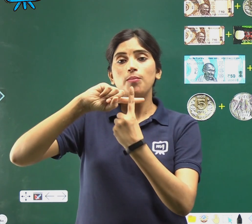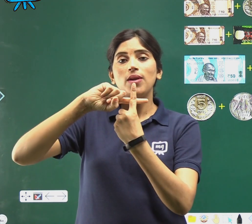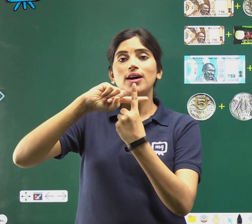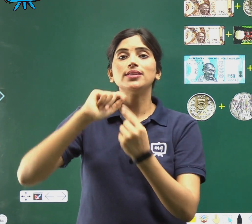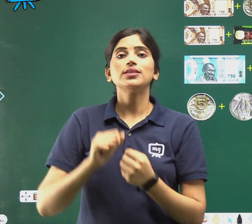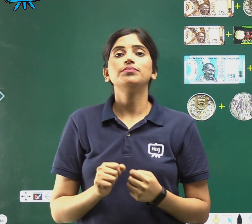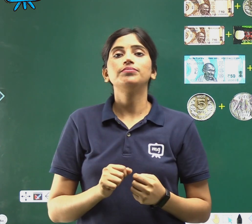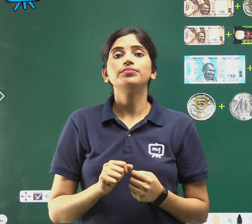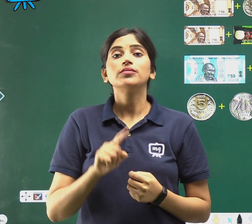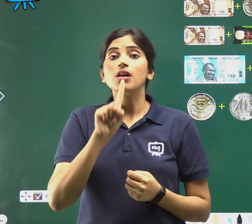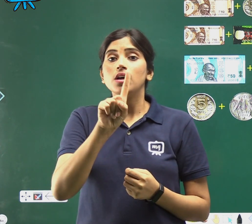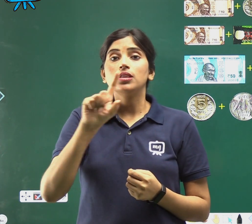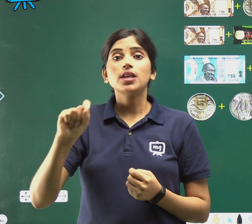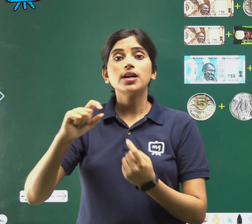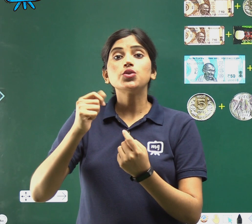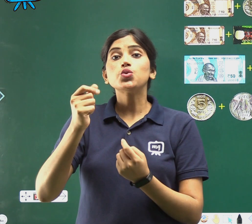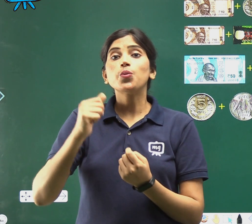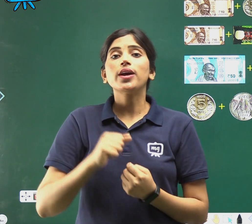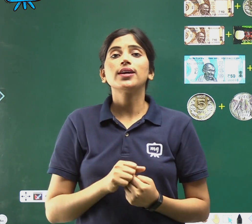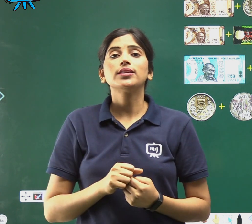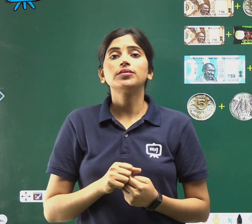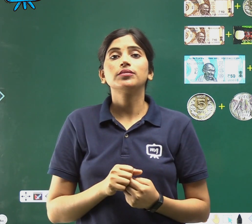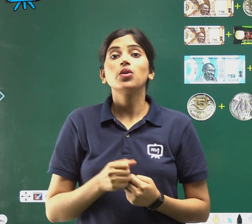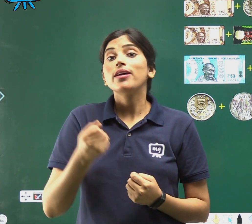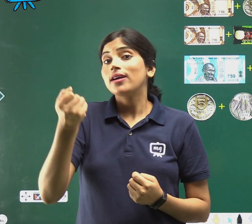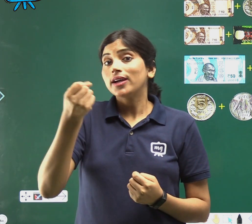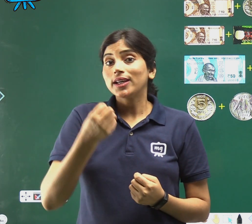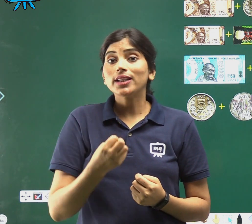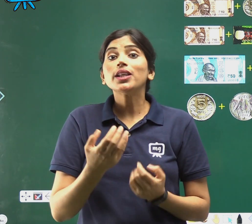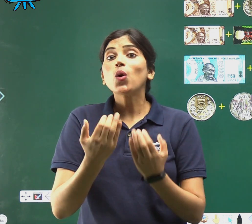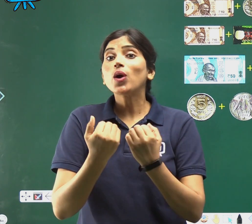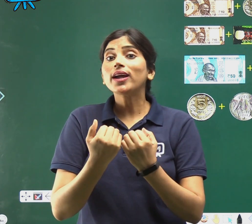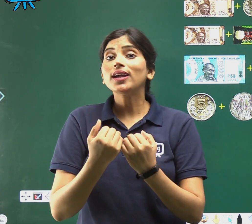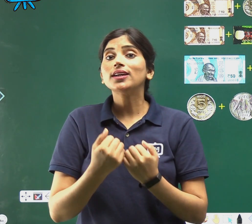प्लस 10 रुपए कितने हो गए?